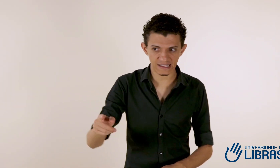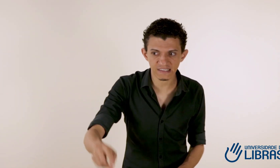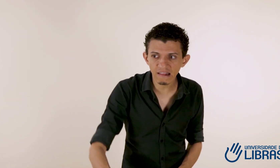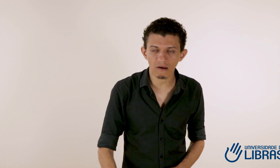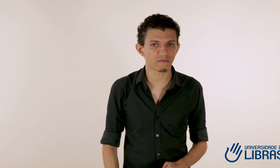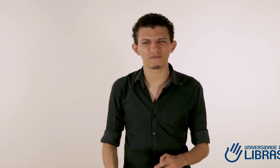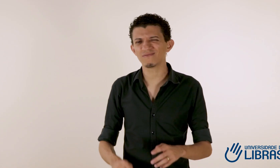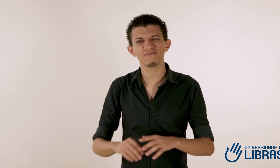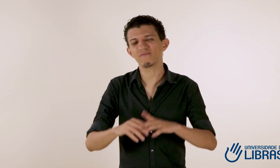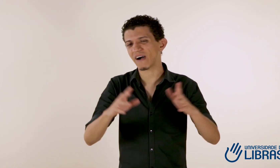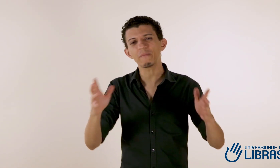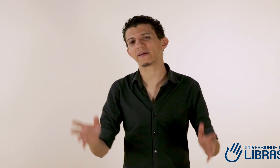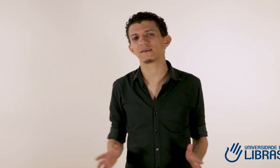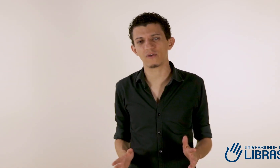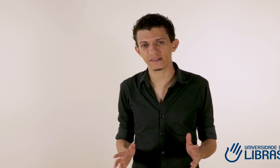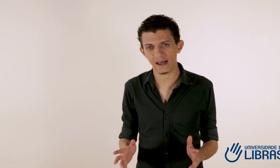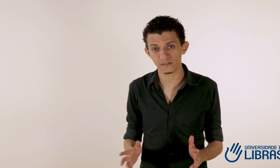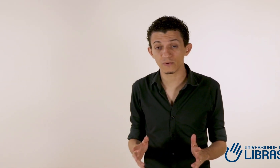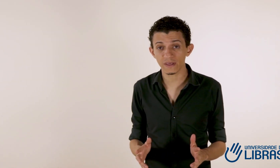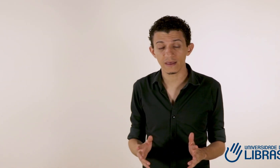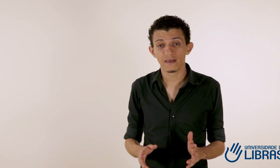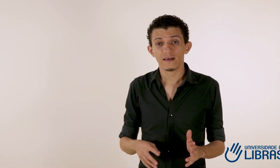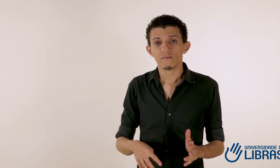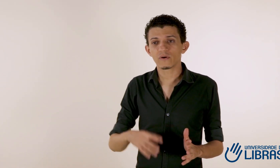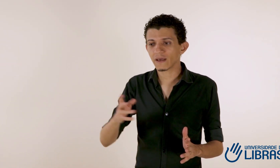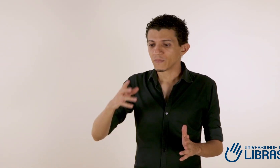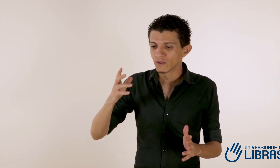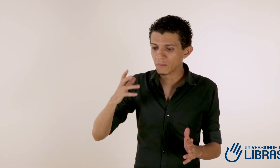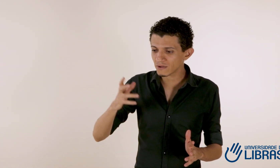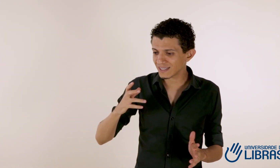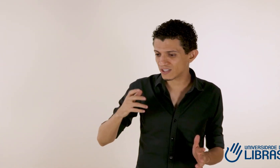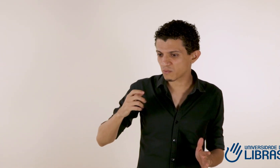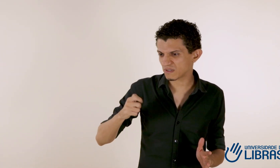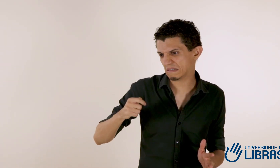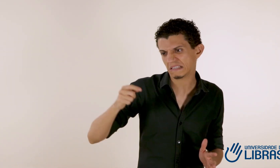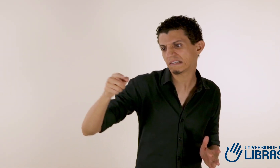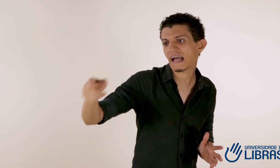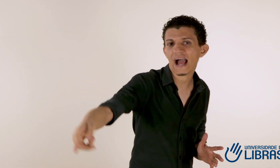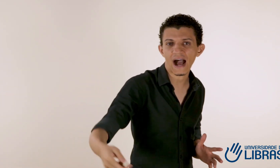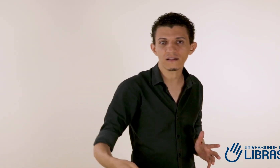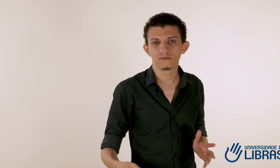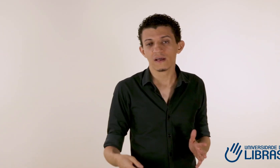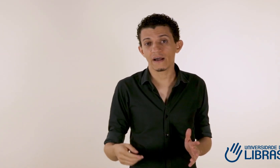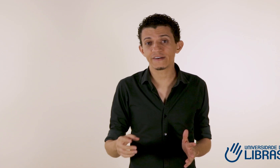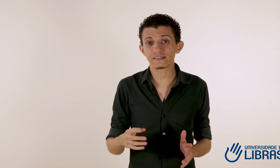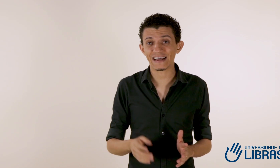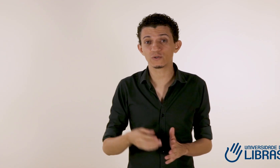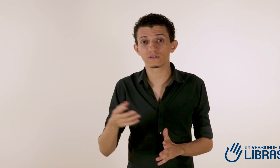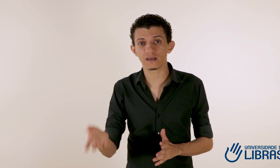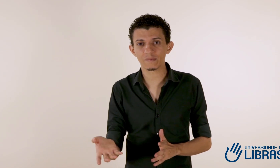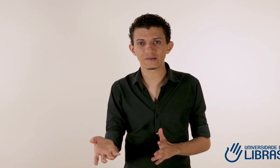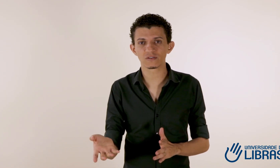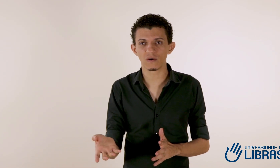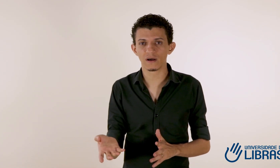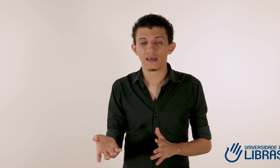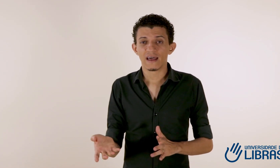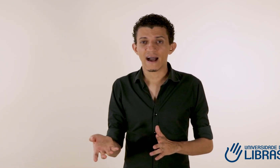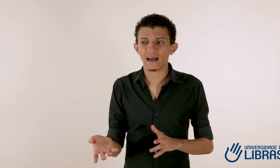assim não. Não vai por essa abordagem. Por quê? Porque realmente quando você diz, pô, você está errado, ao invés de você estar ajudando a pessoa, às